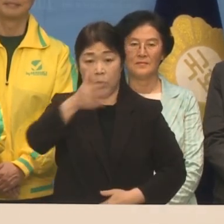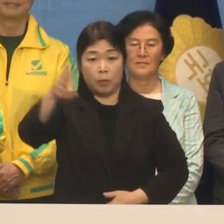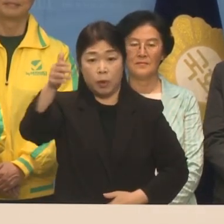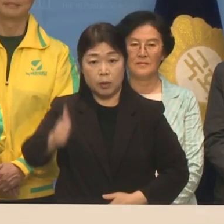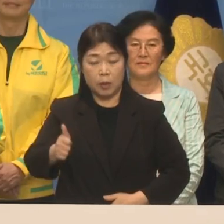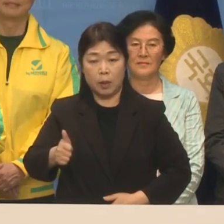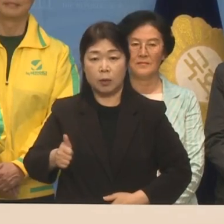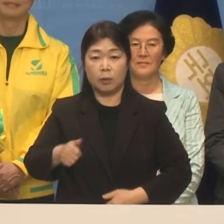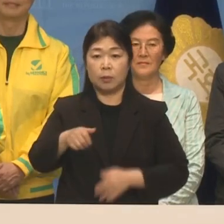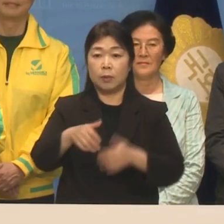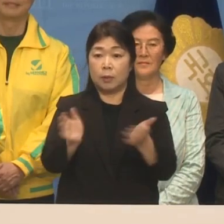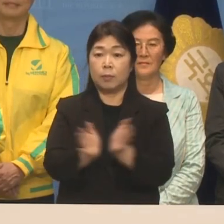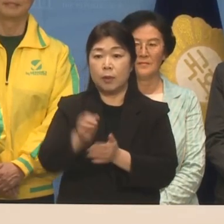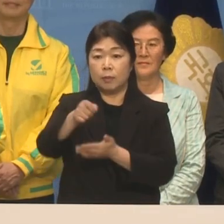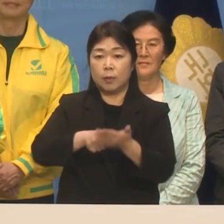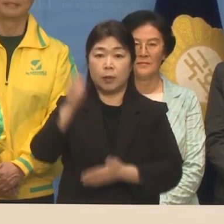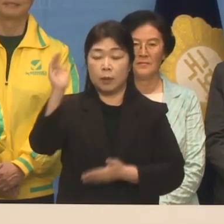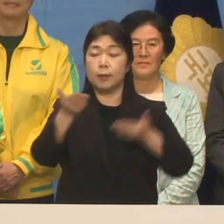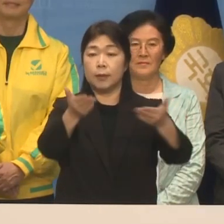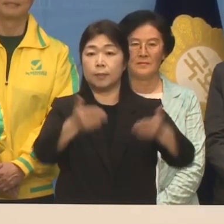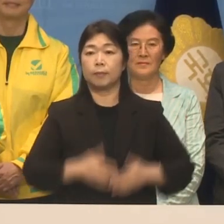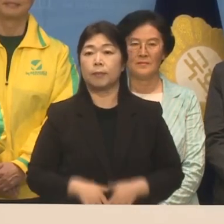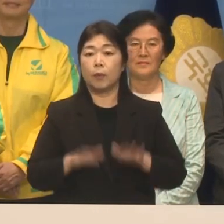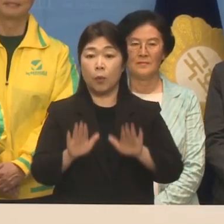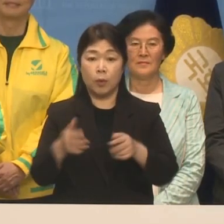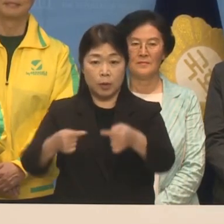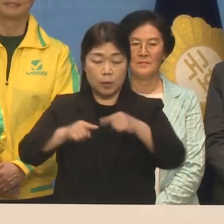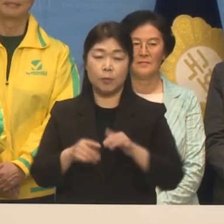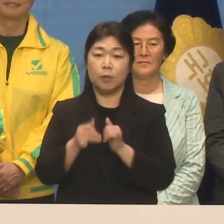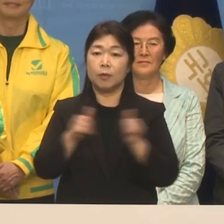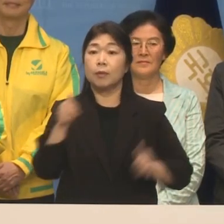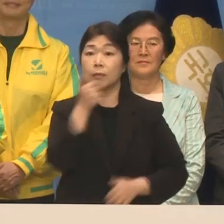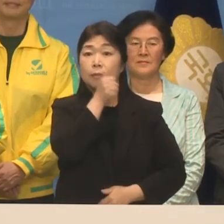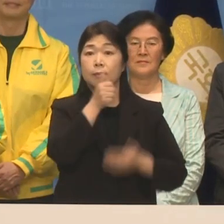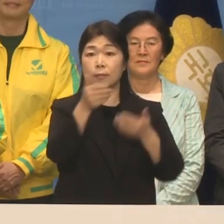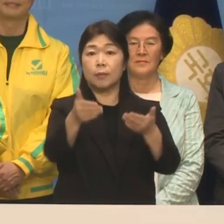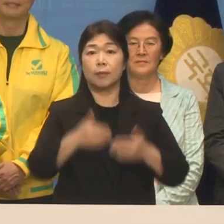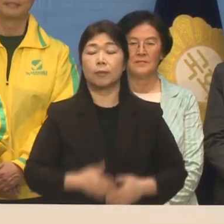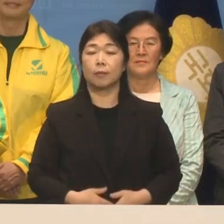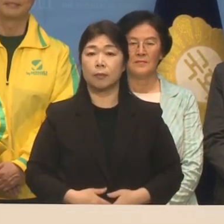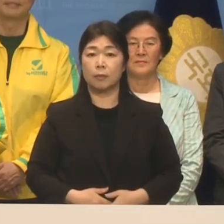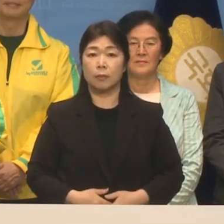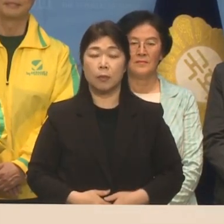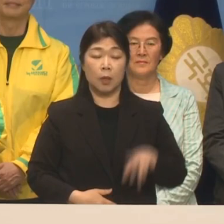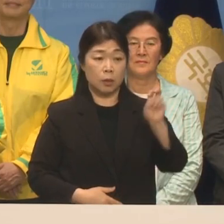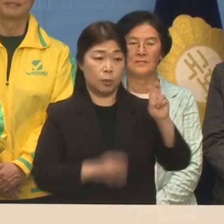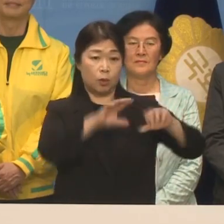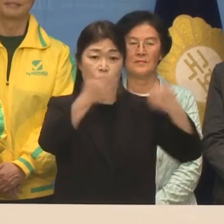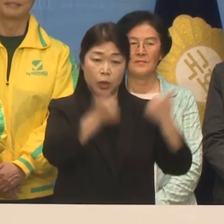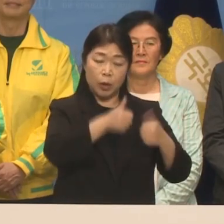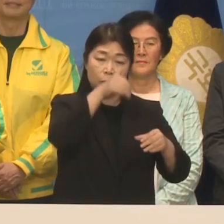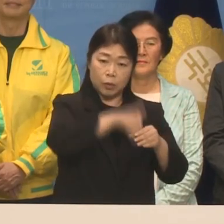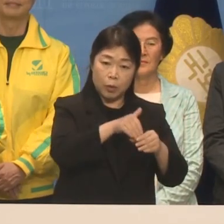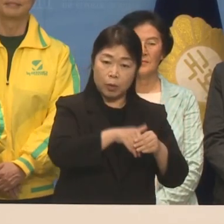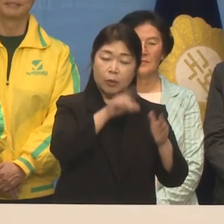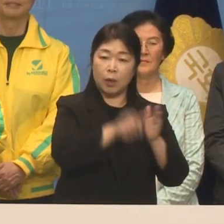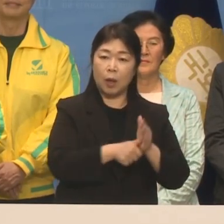고문단 기자회견을 시작하겠습니다. 먼저 참석자를 소개해드리겠습니다. 21대 총선